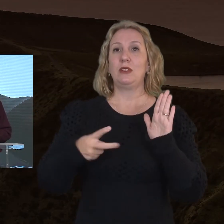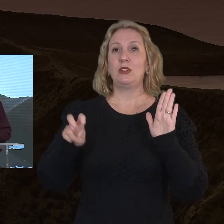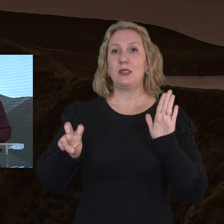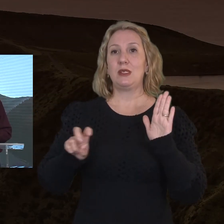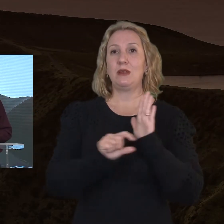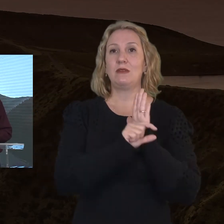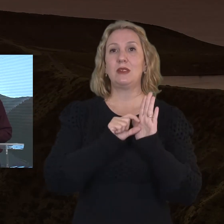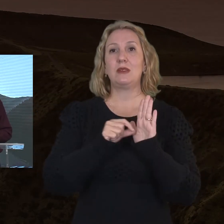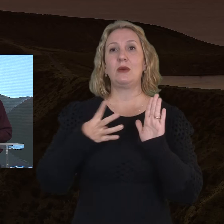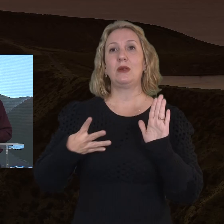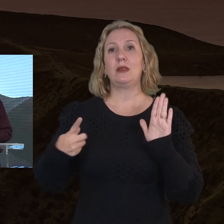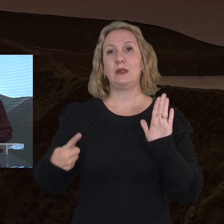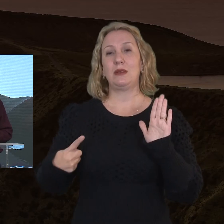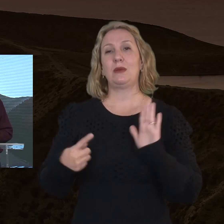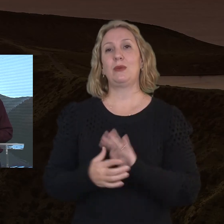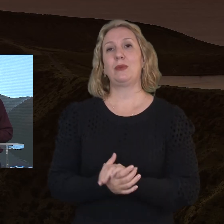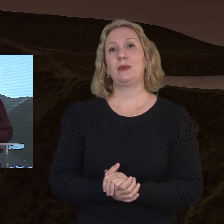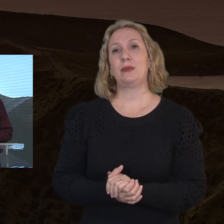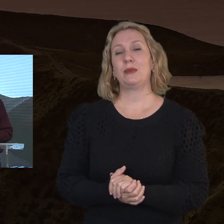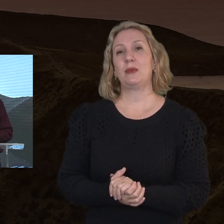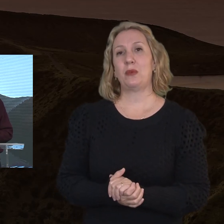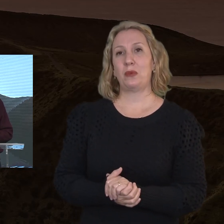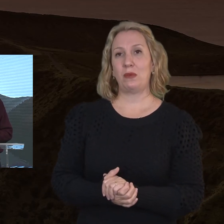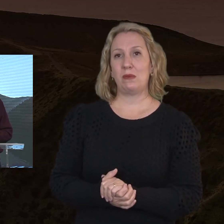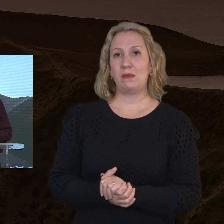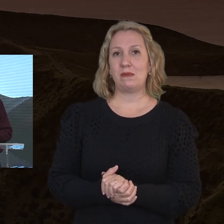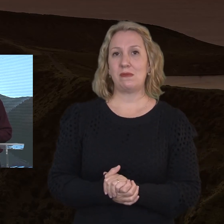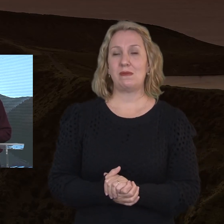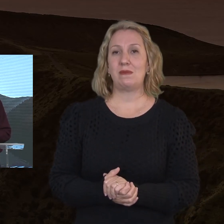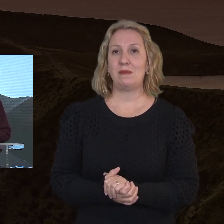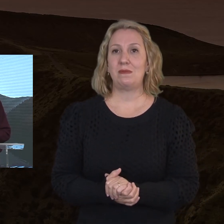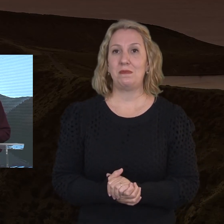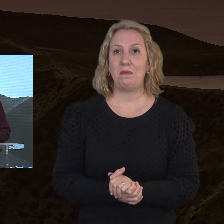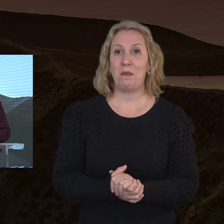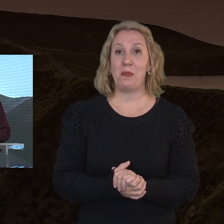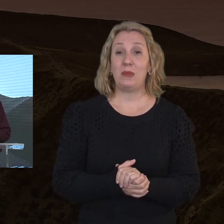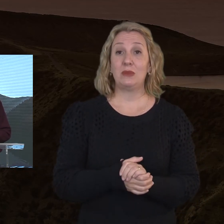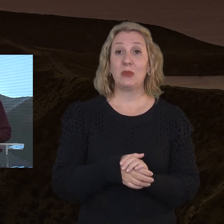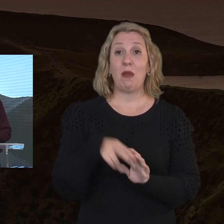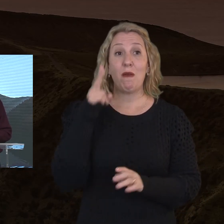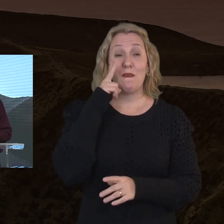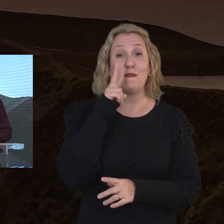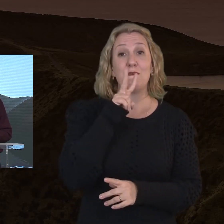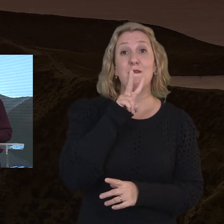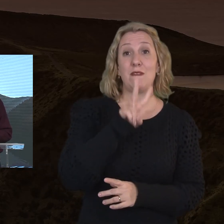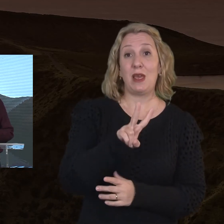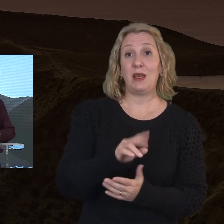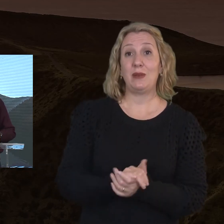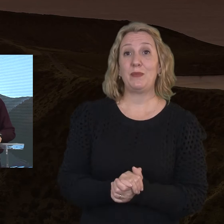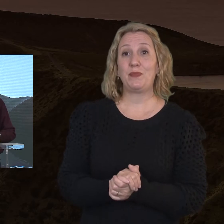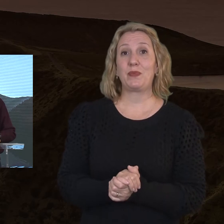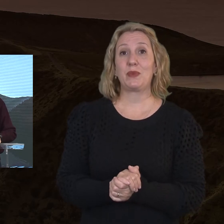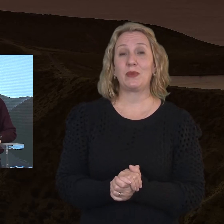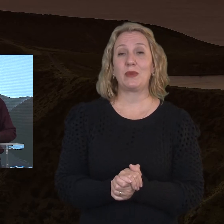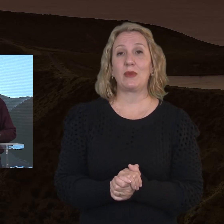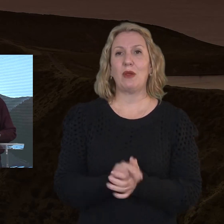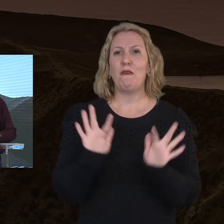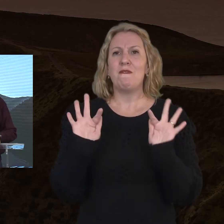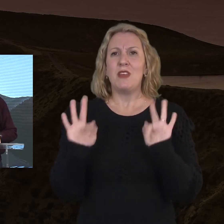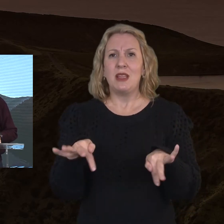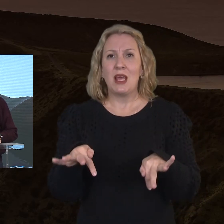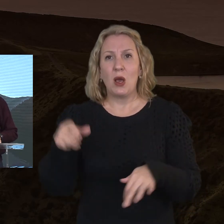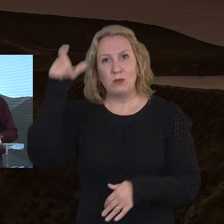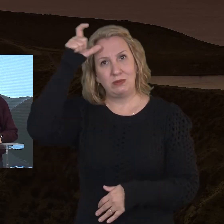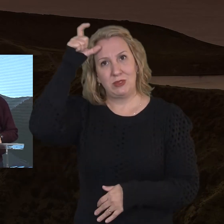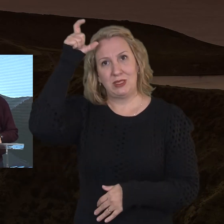em mateus 25 41 nós vemos o destino final onde satanás